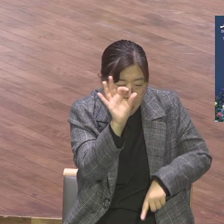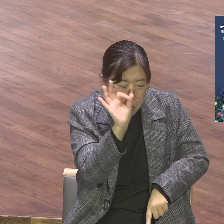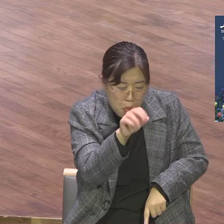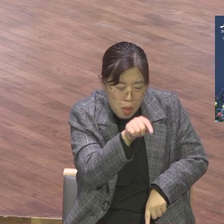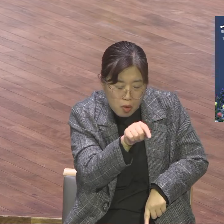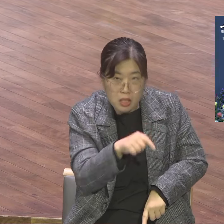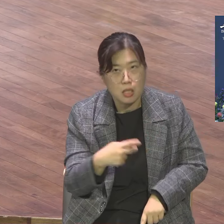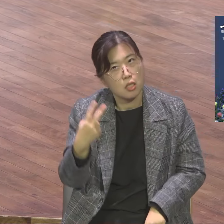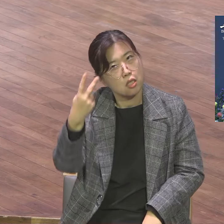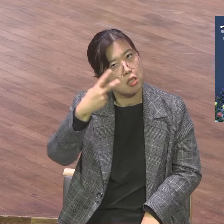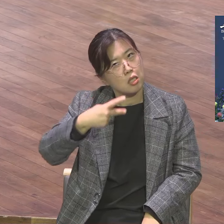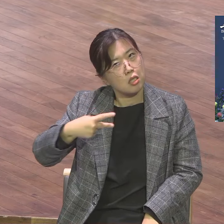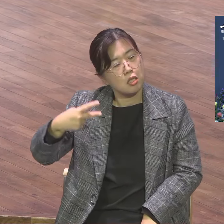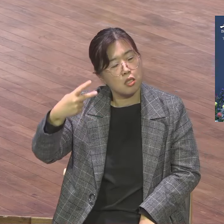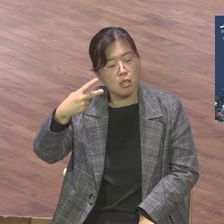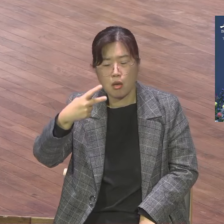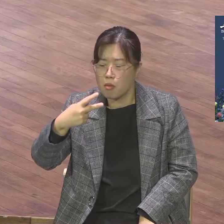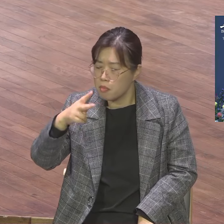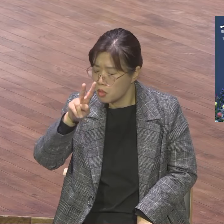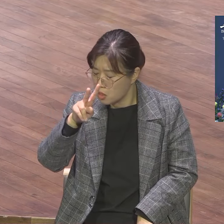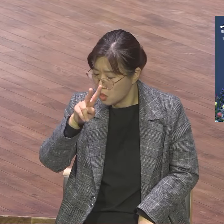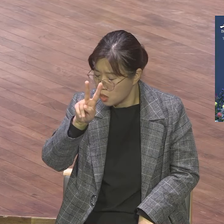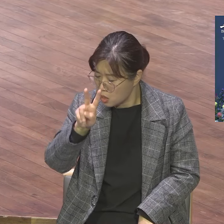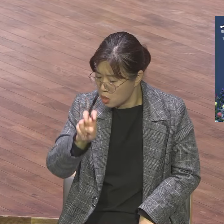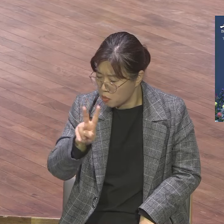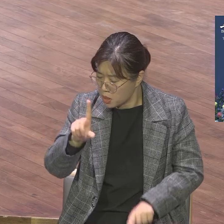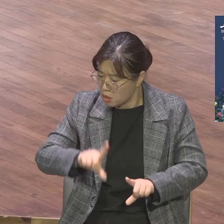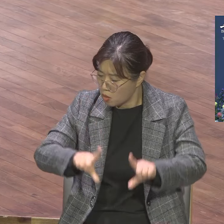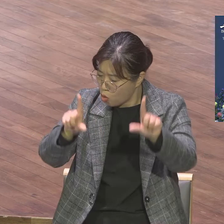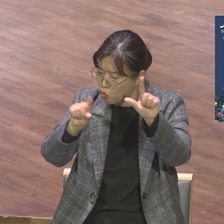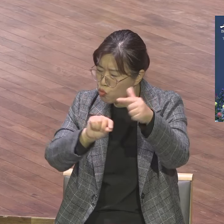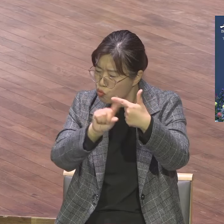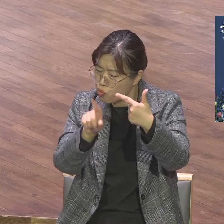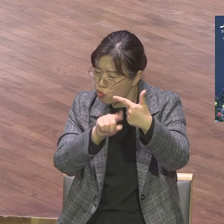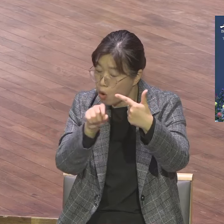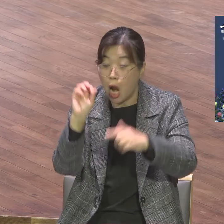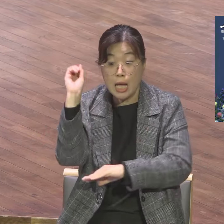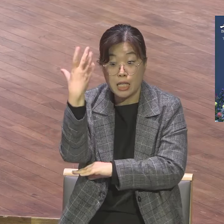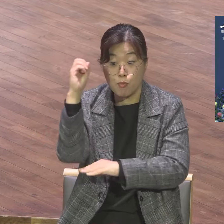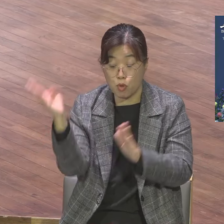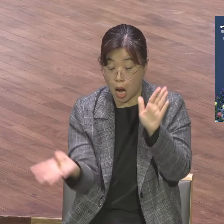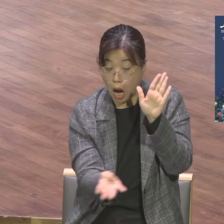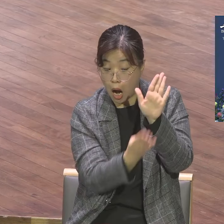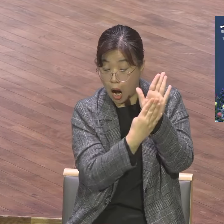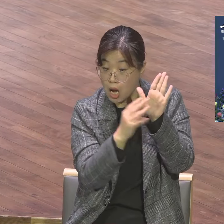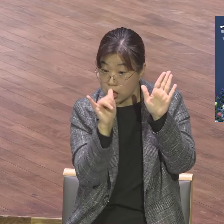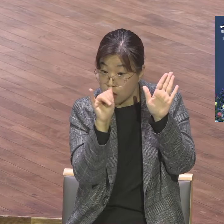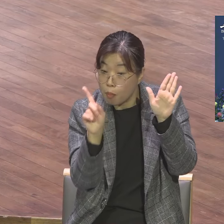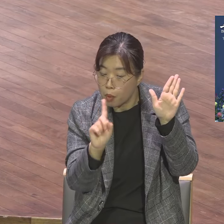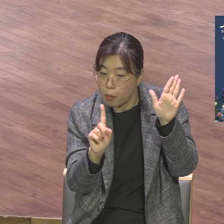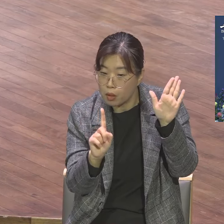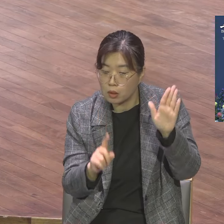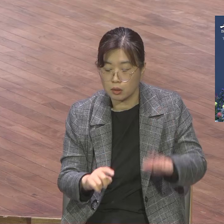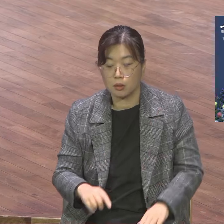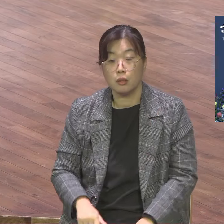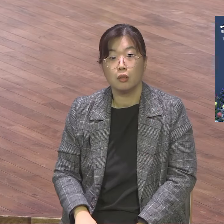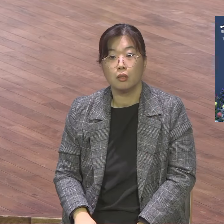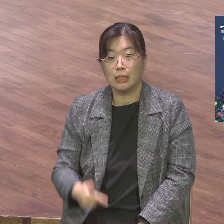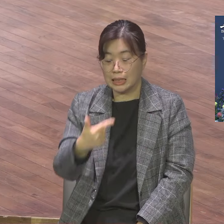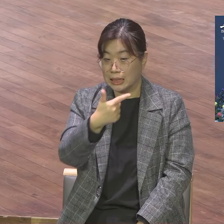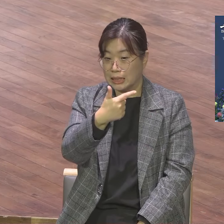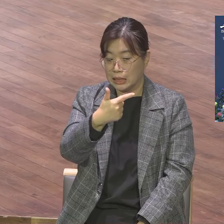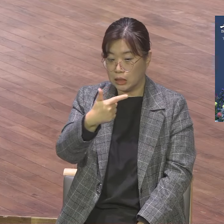2022년 6월 21일자 신문에 미국에 제목이 뭐냐면 큰 딸이 된 큰